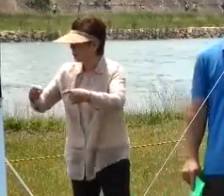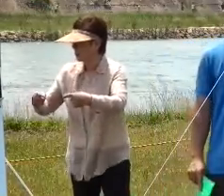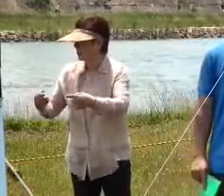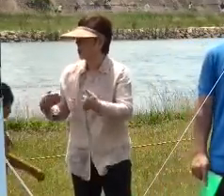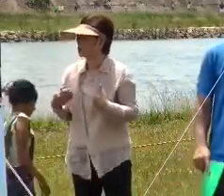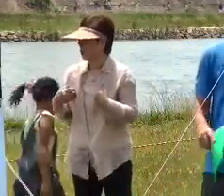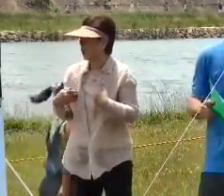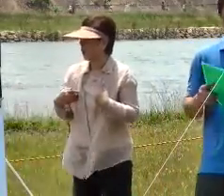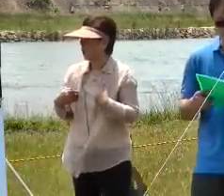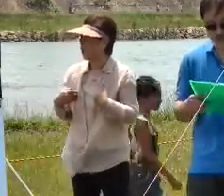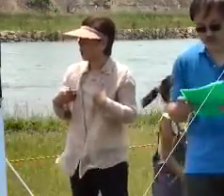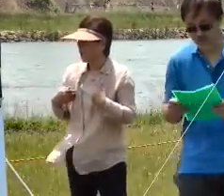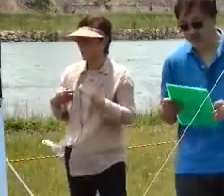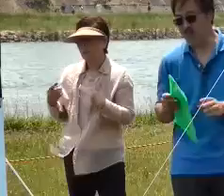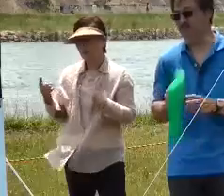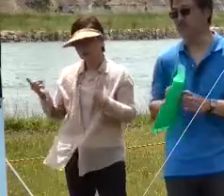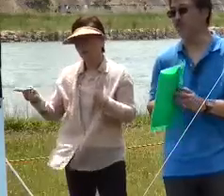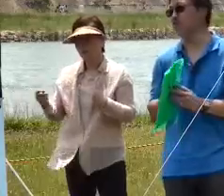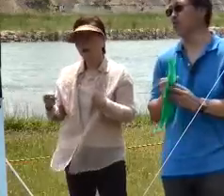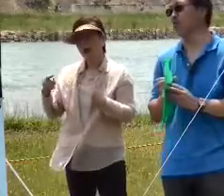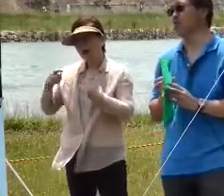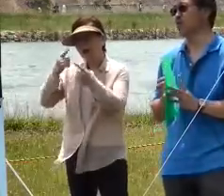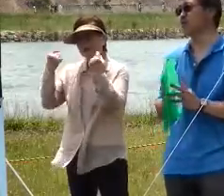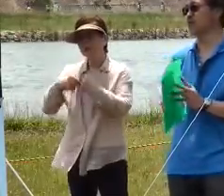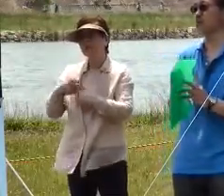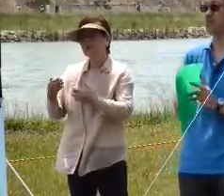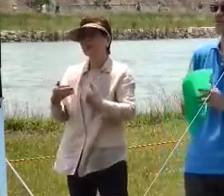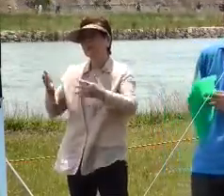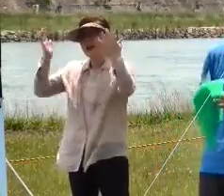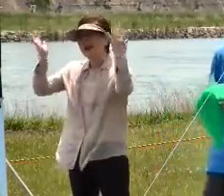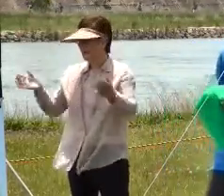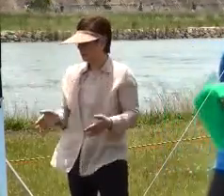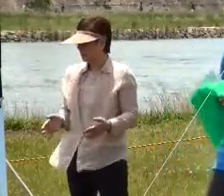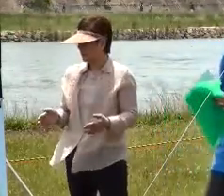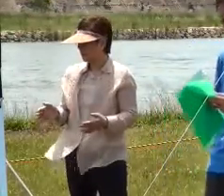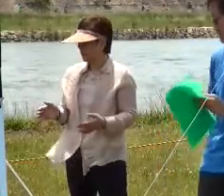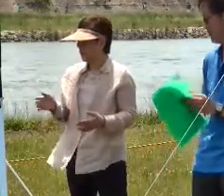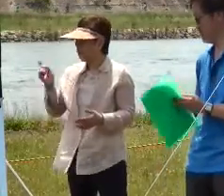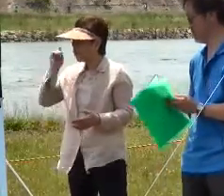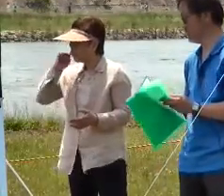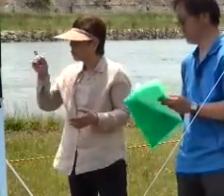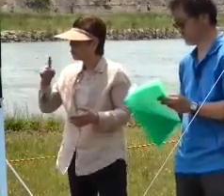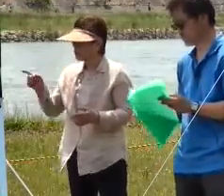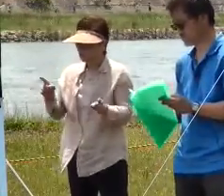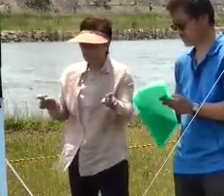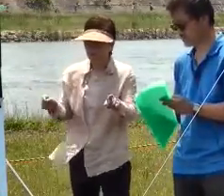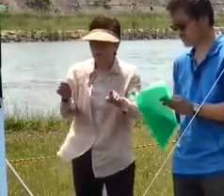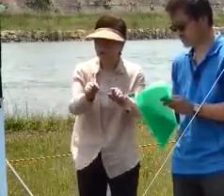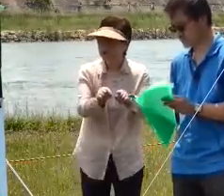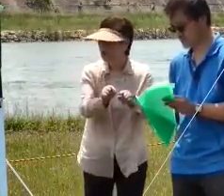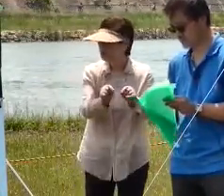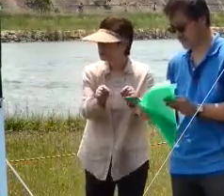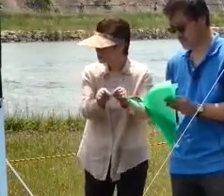って、もう自分なんかいなくていいと思っている人のそばに行ってあげなきゃいけない。